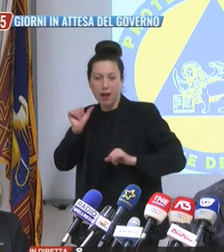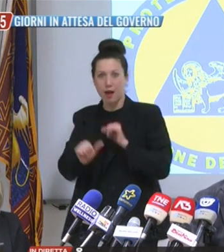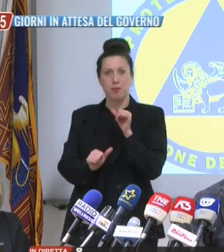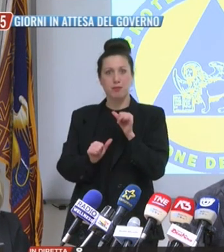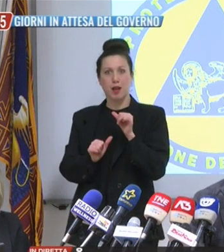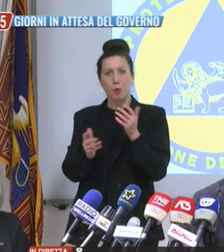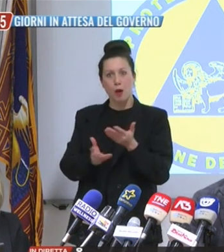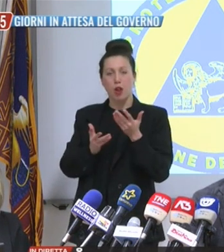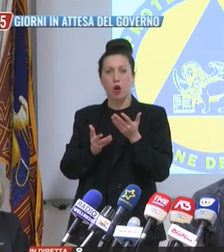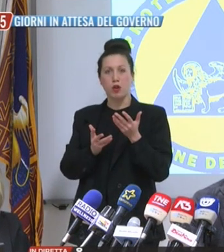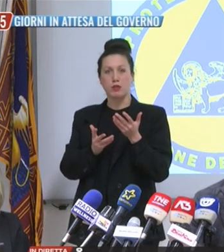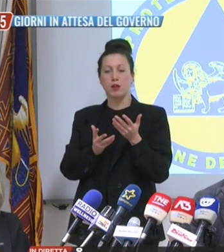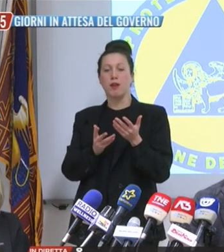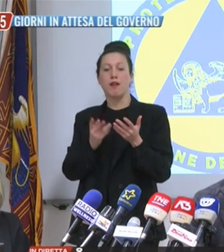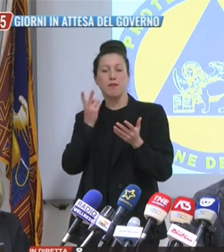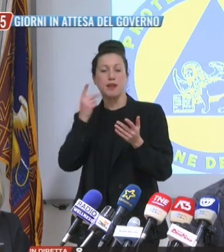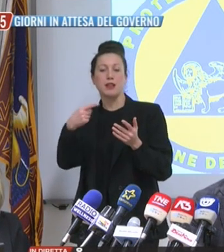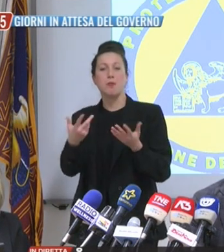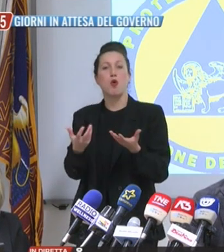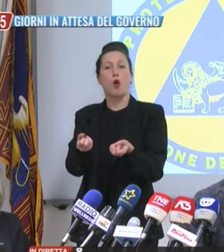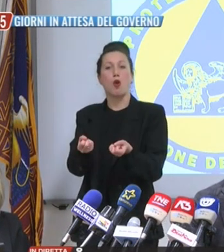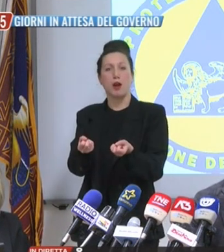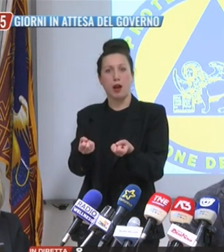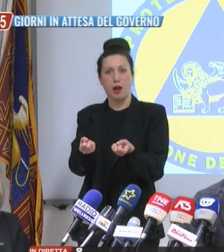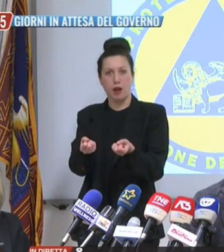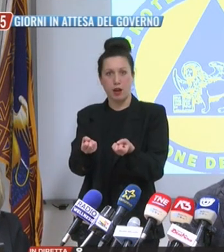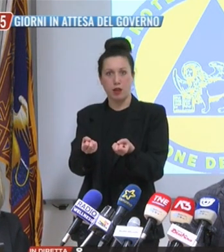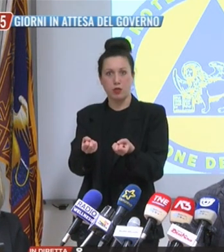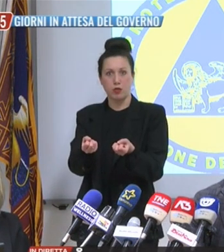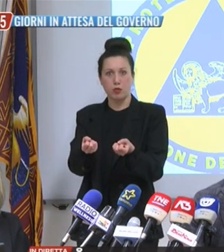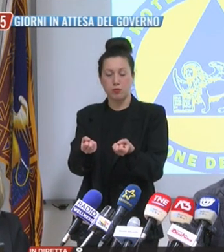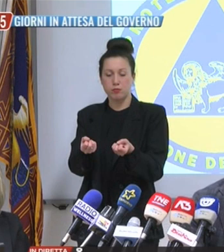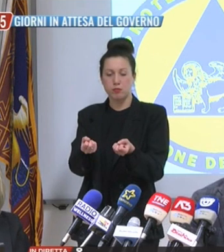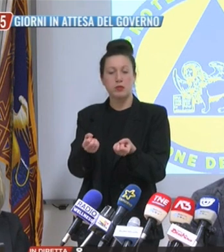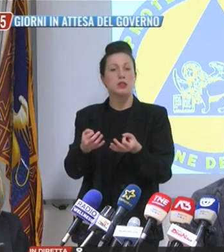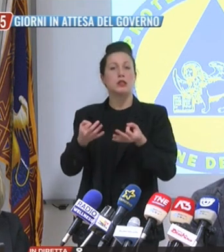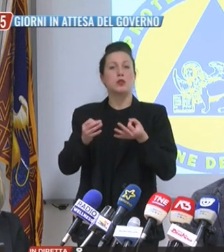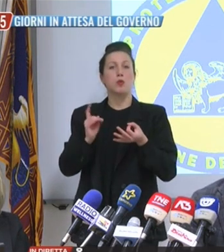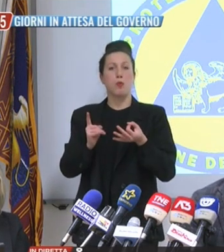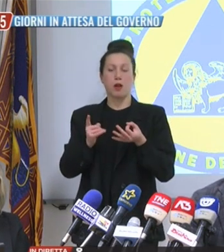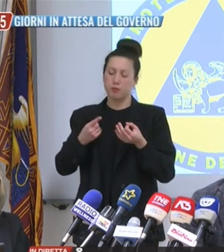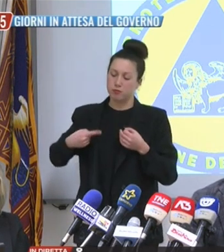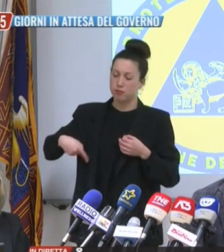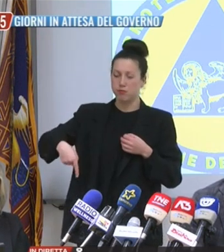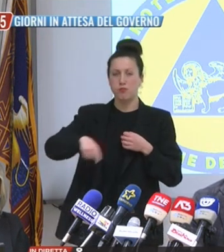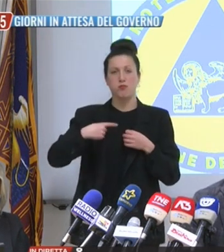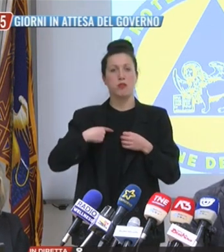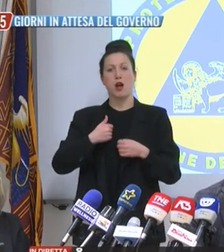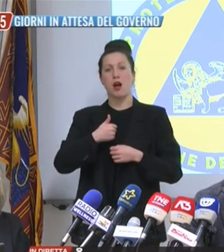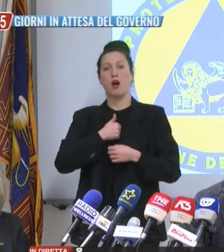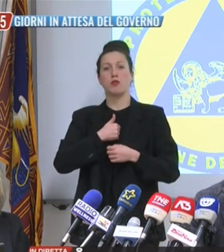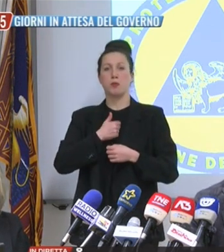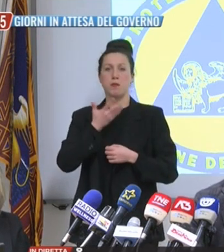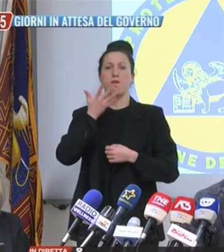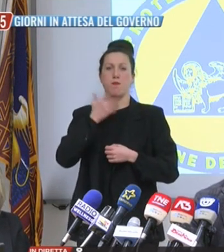croce il segretario perché non ha citato l'autonomia. Di certo qui l'autonomia la vogliamo, l'ho sempre detto. Il Presidente del